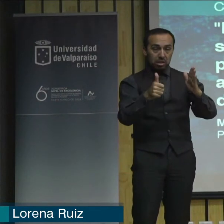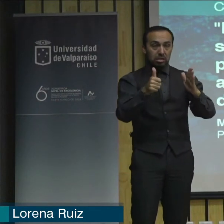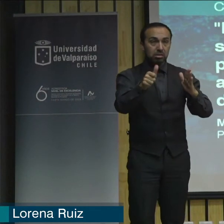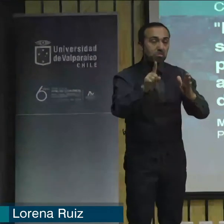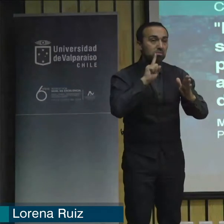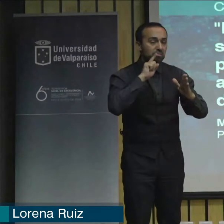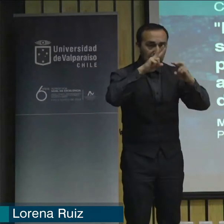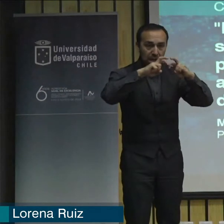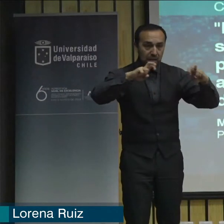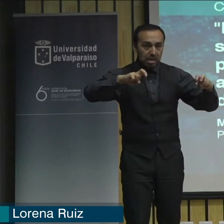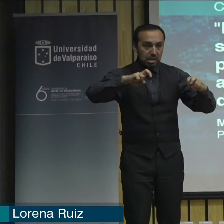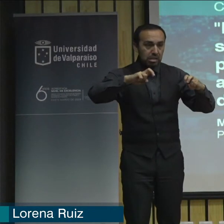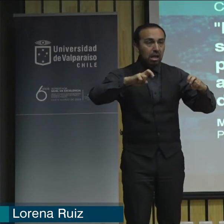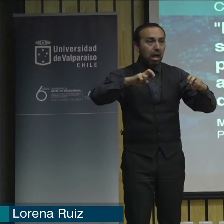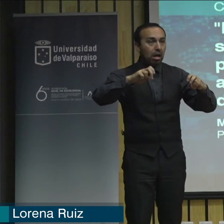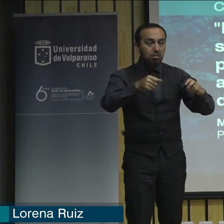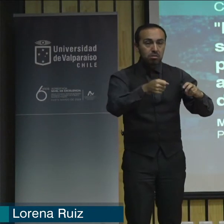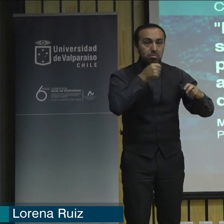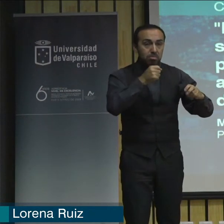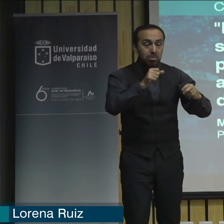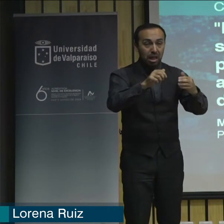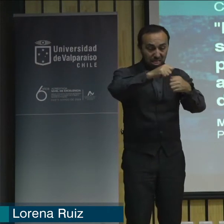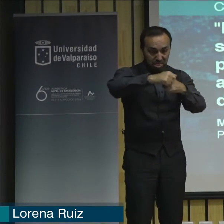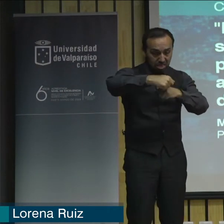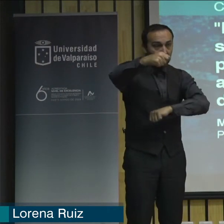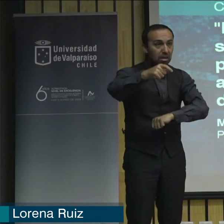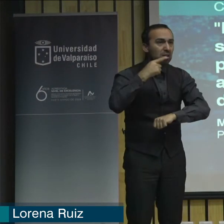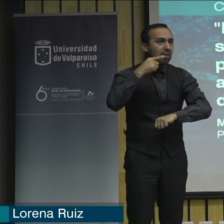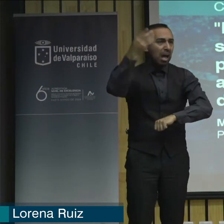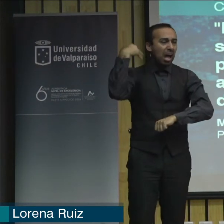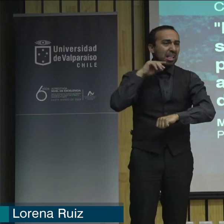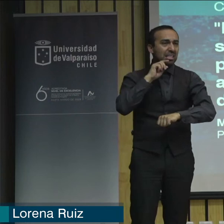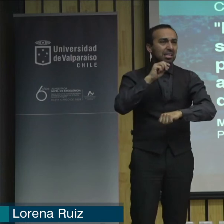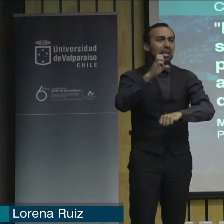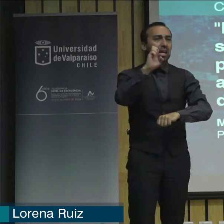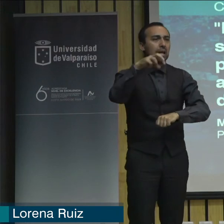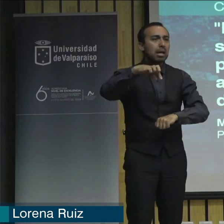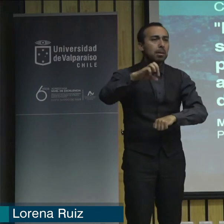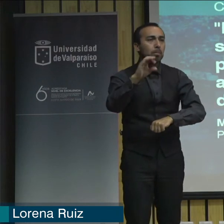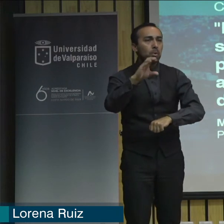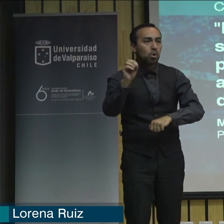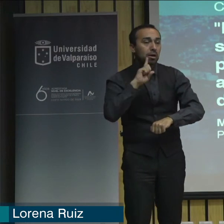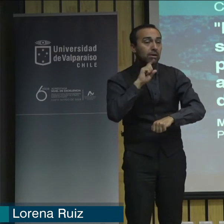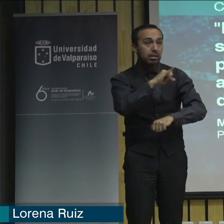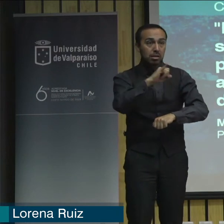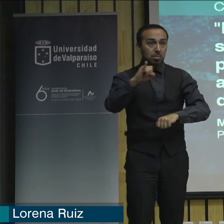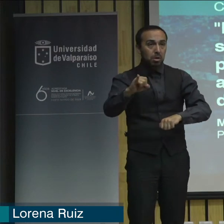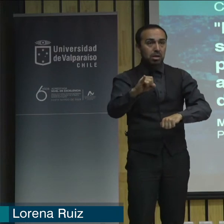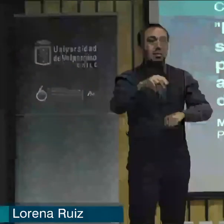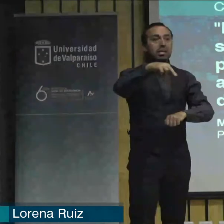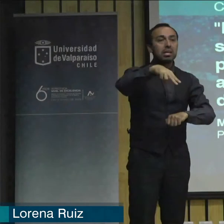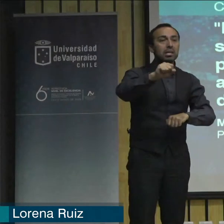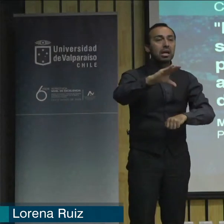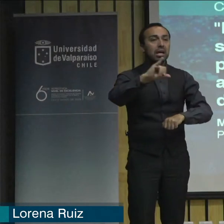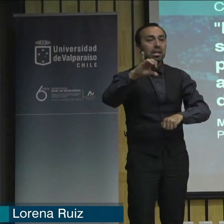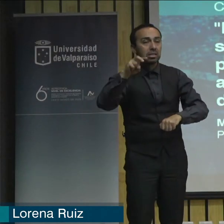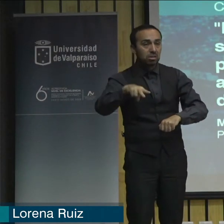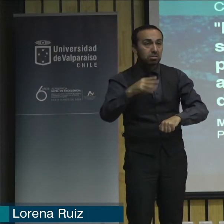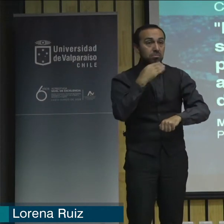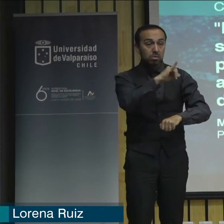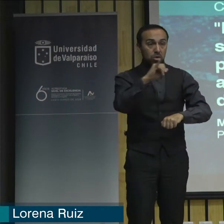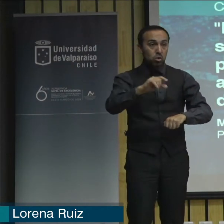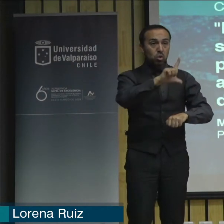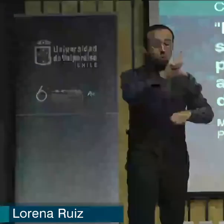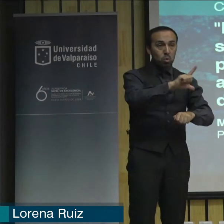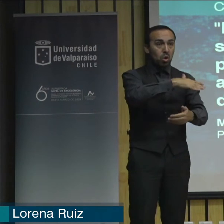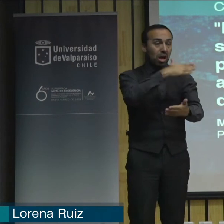periodista del diario la época después de 1990 editora general de la nación desde julio de 2010 hasta septiembre